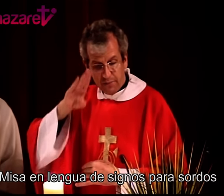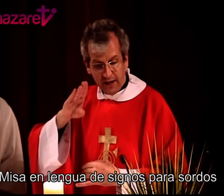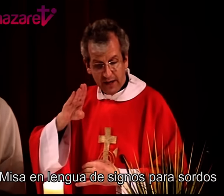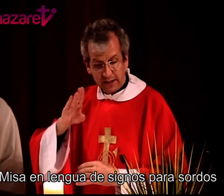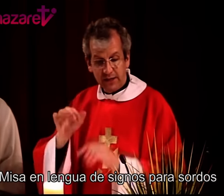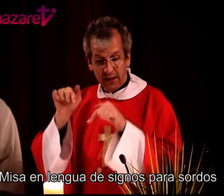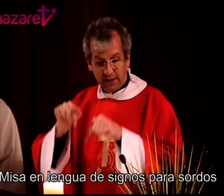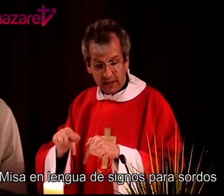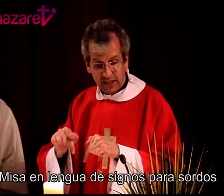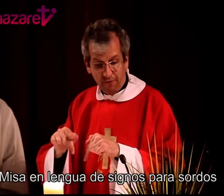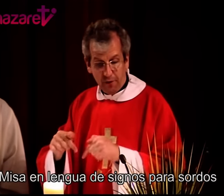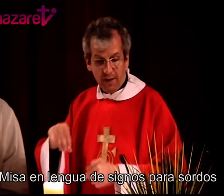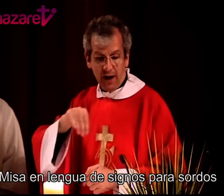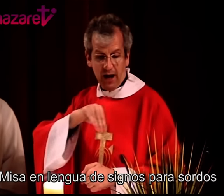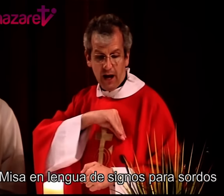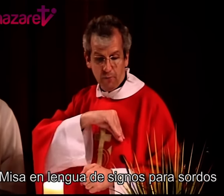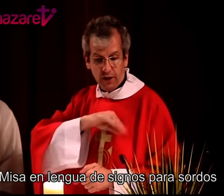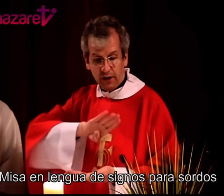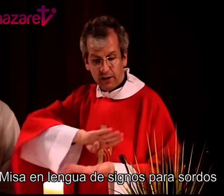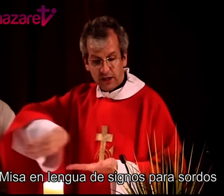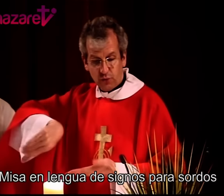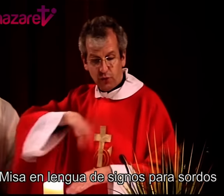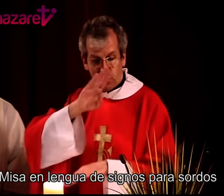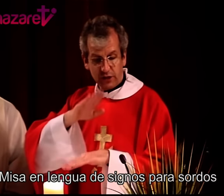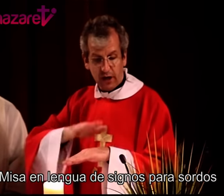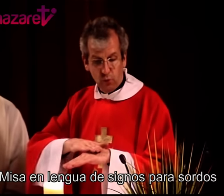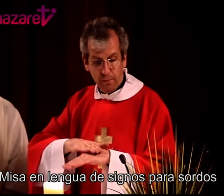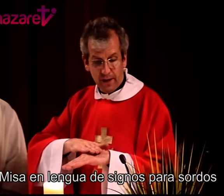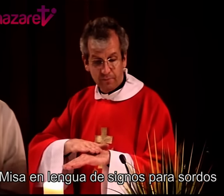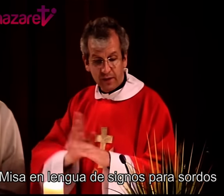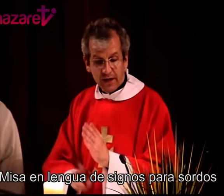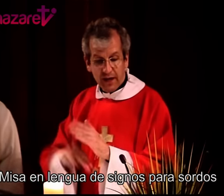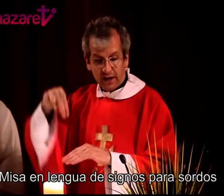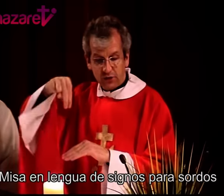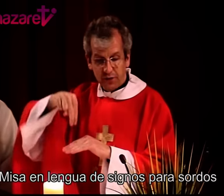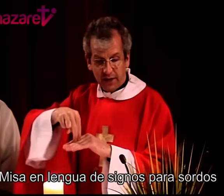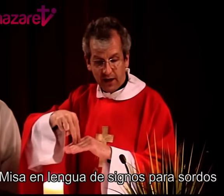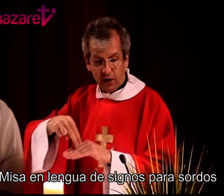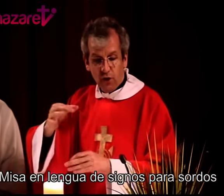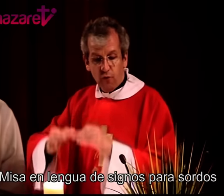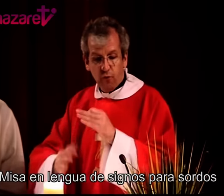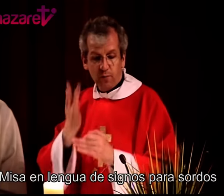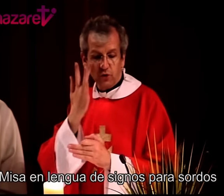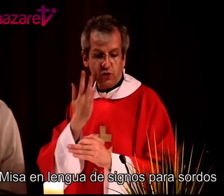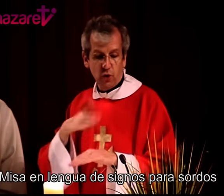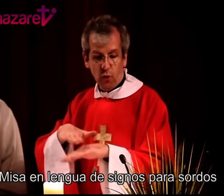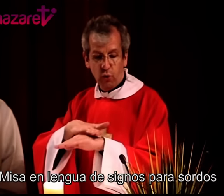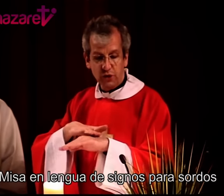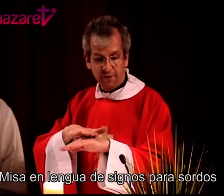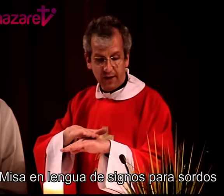los criminales. De esta forma, al morir, destruyó nuestra culpa y al resucitar,